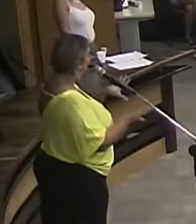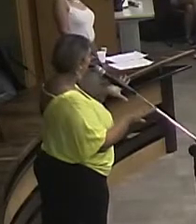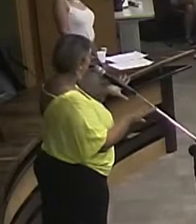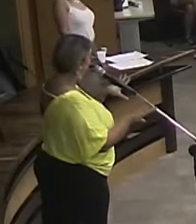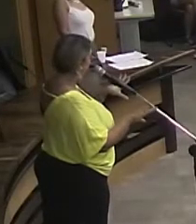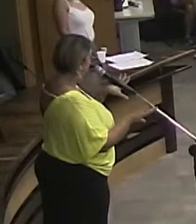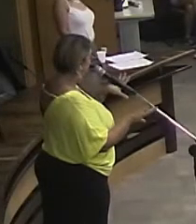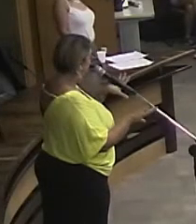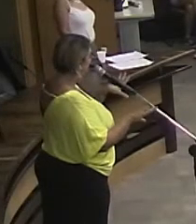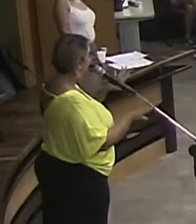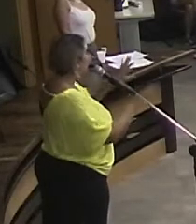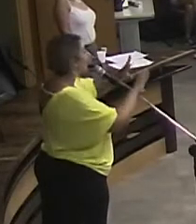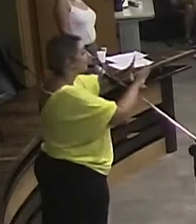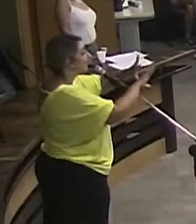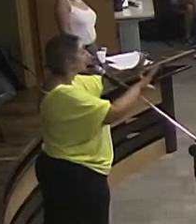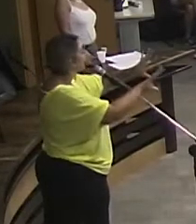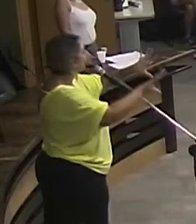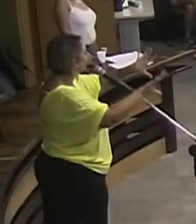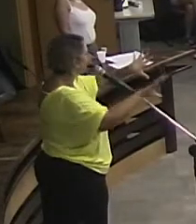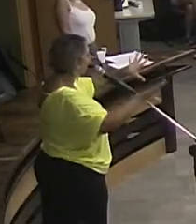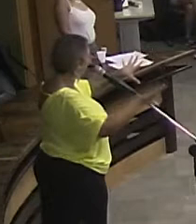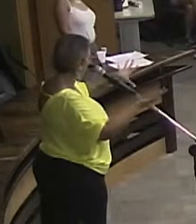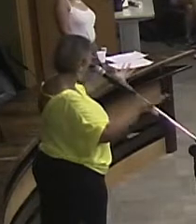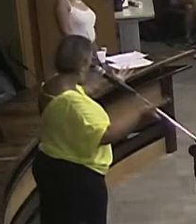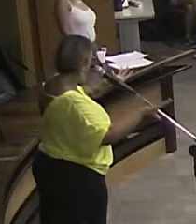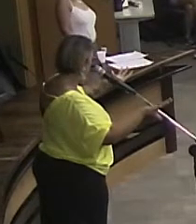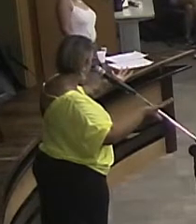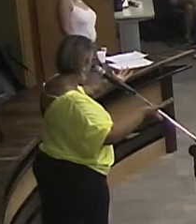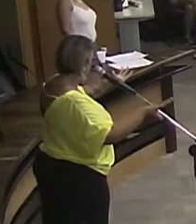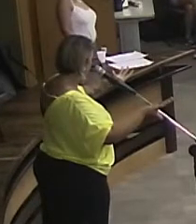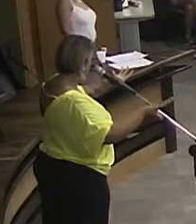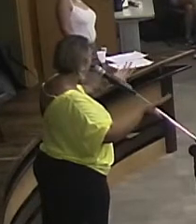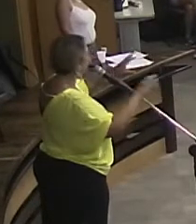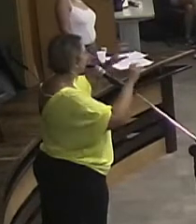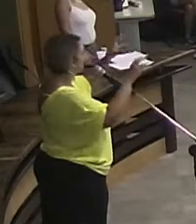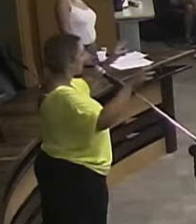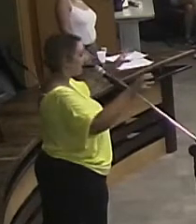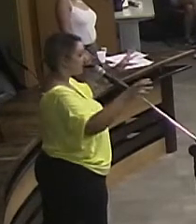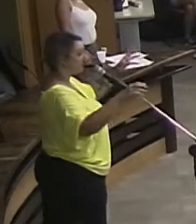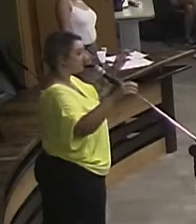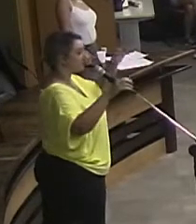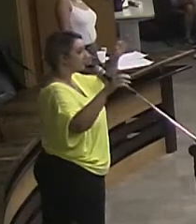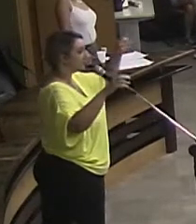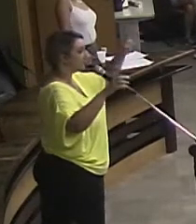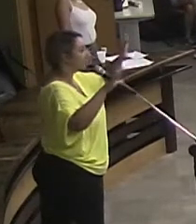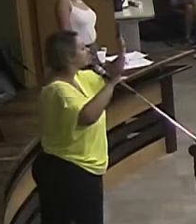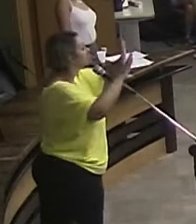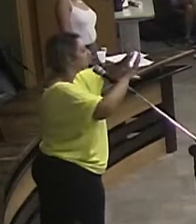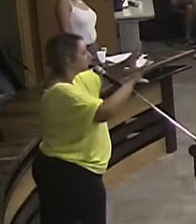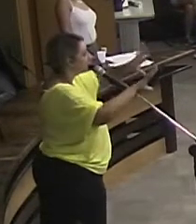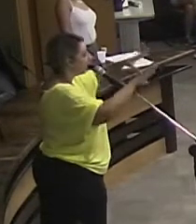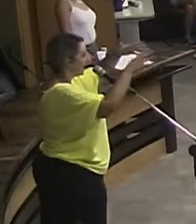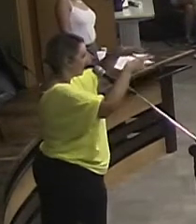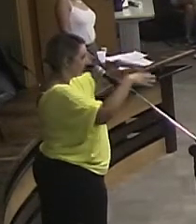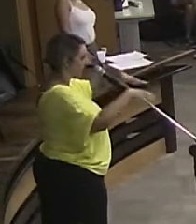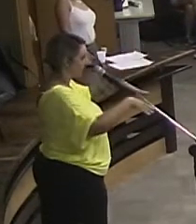ninguém. Tá? Aqui não é terapia em grupo, porque tem gente que diz, professor, não, é aula de